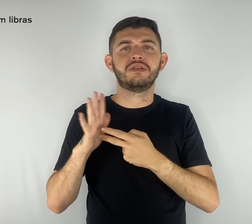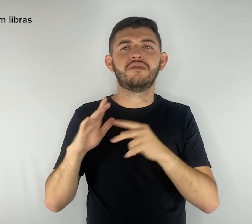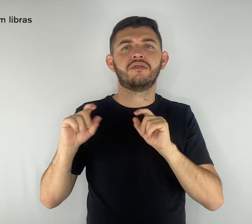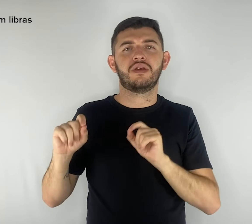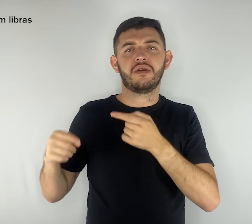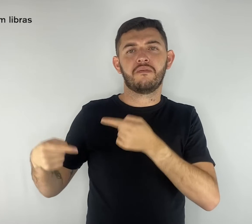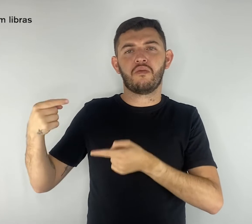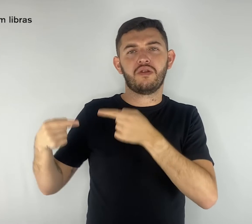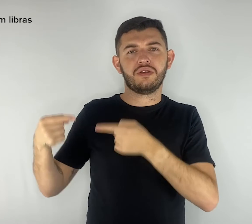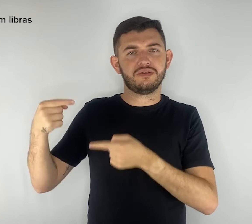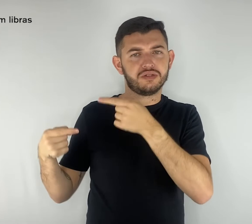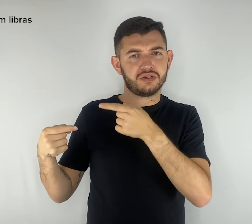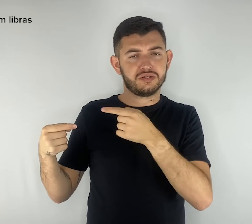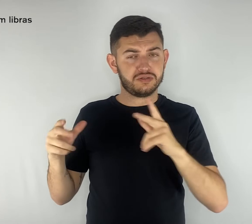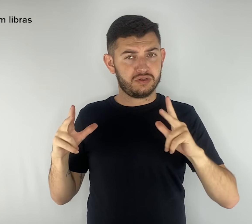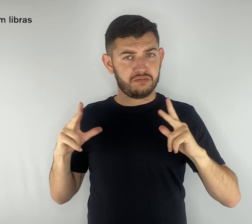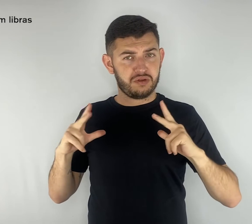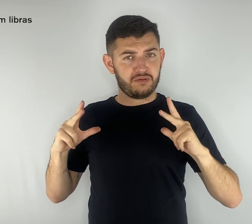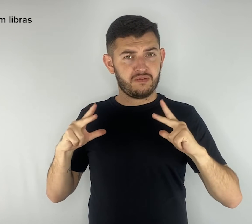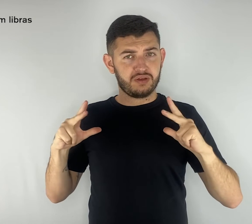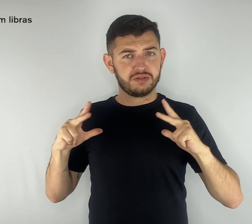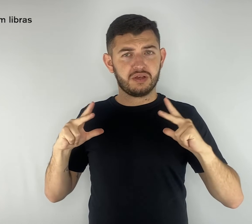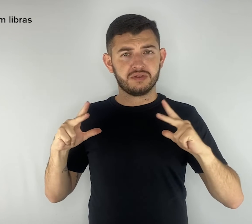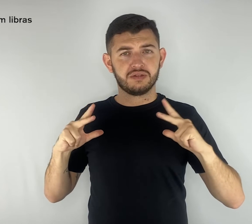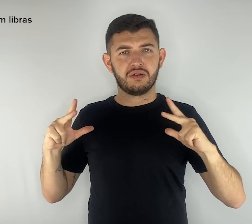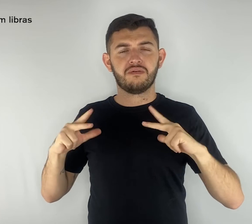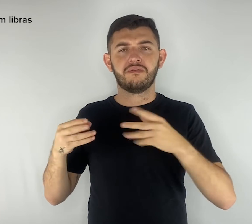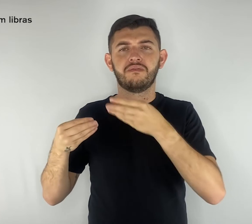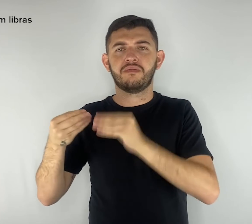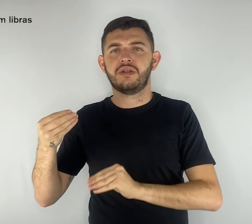verdade, políticas de privatização e precarização da oferta